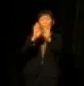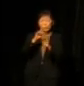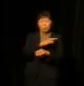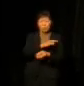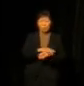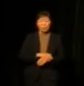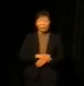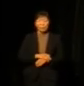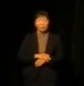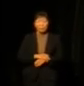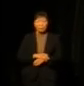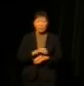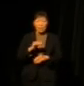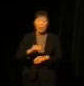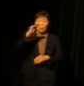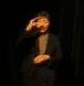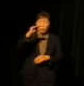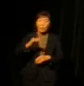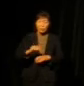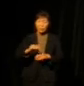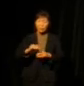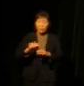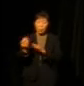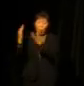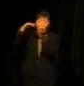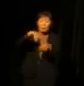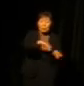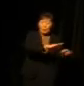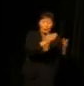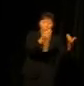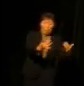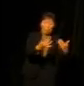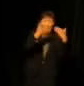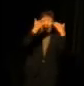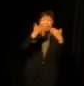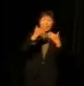校庭近くまで押し寄せてきた津波を教頭先生が屋上から写した写真です。